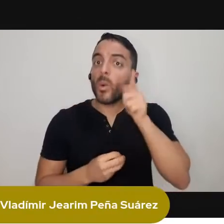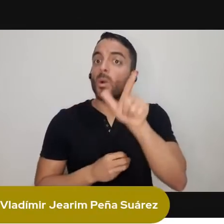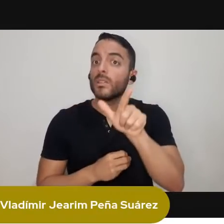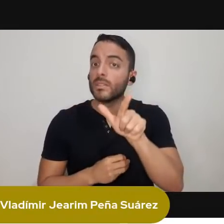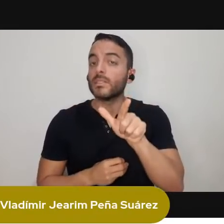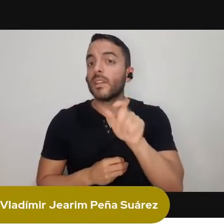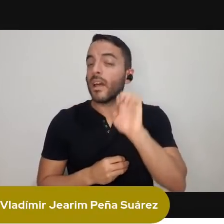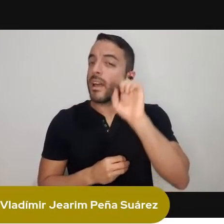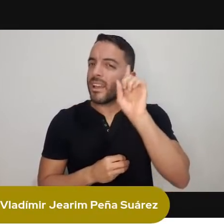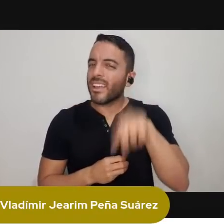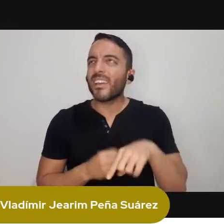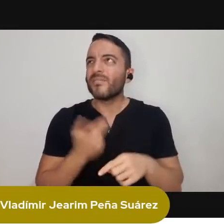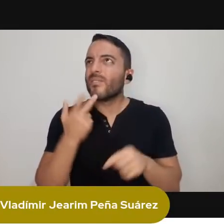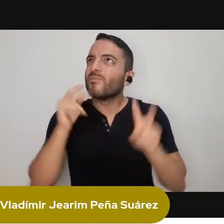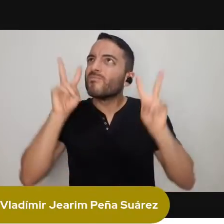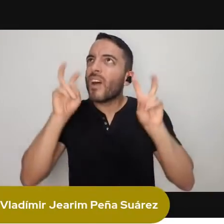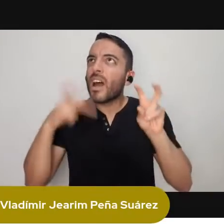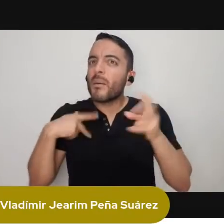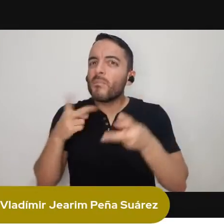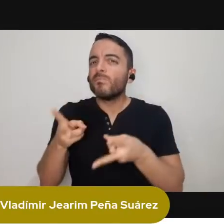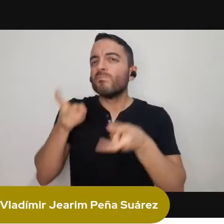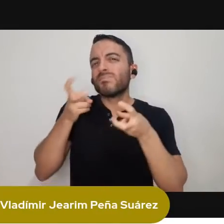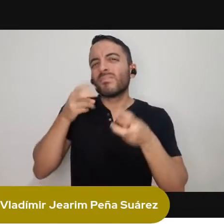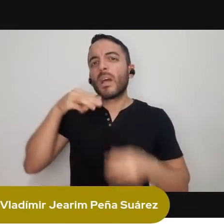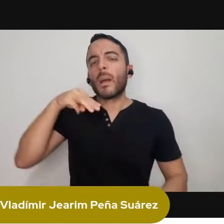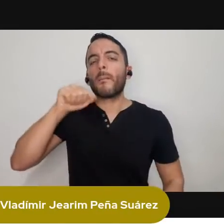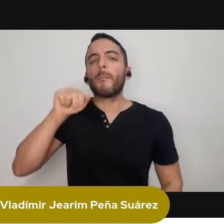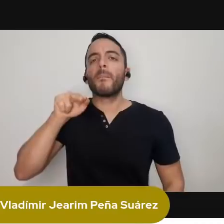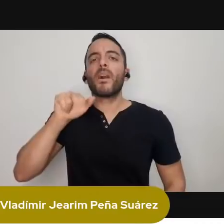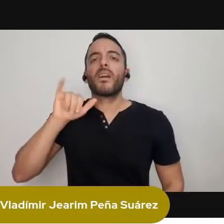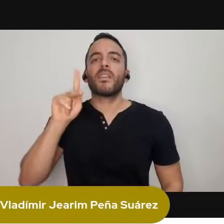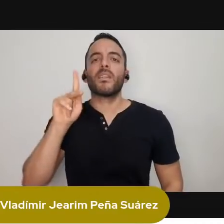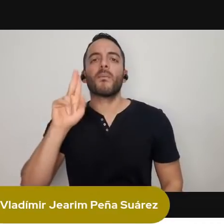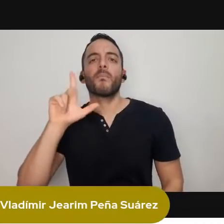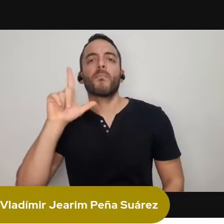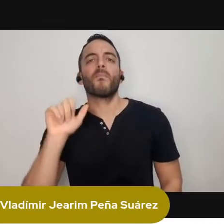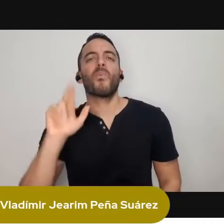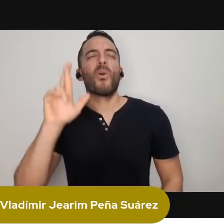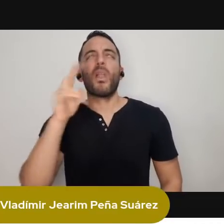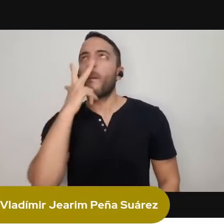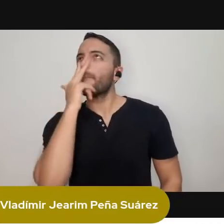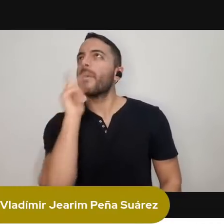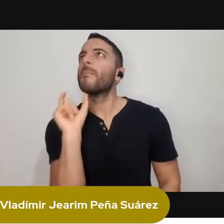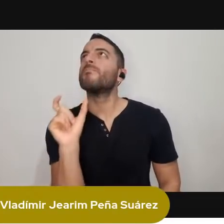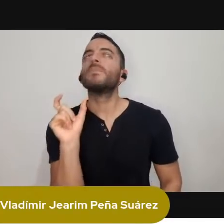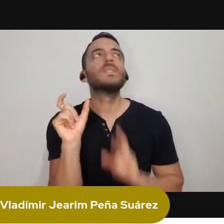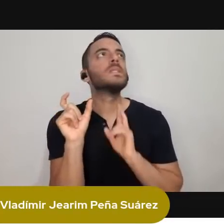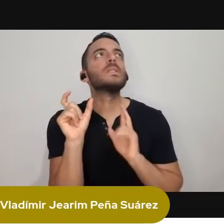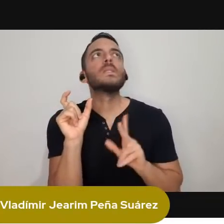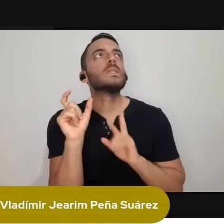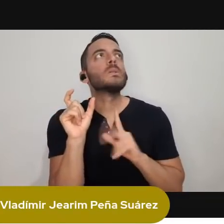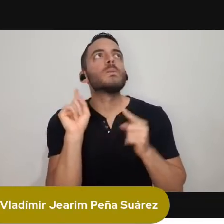termo que não me parece muito adequado, porque não é só de manipulação